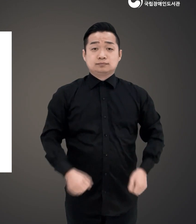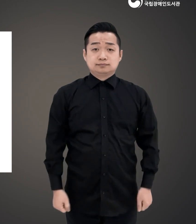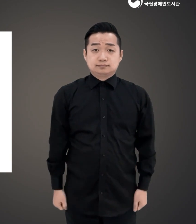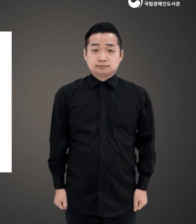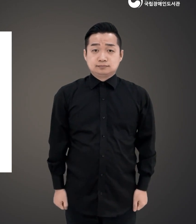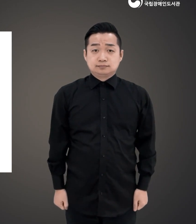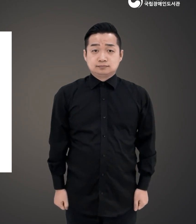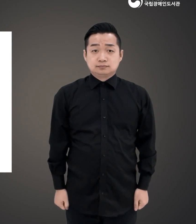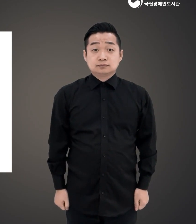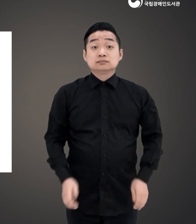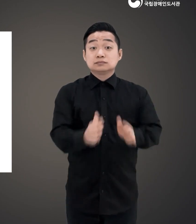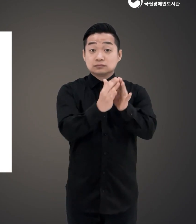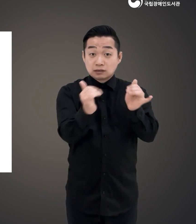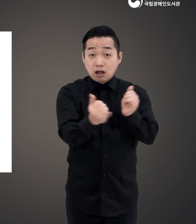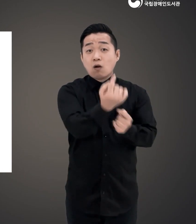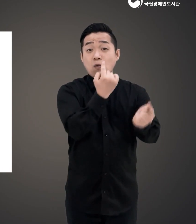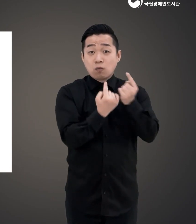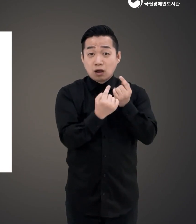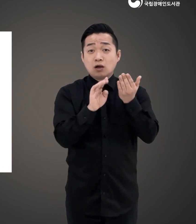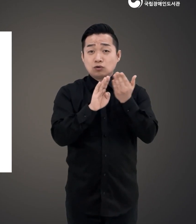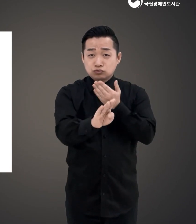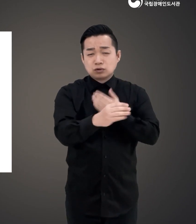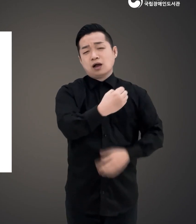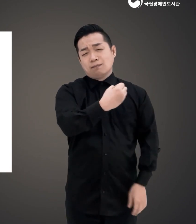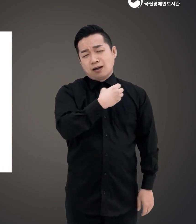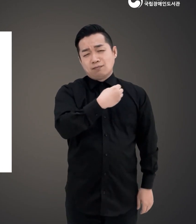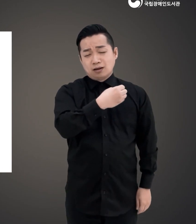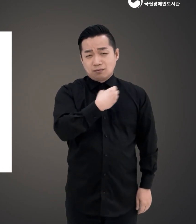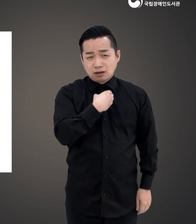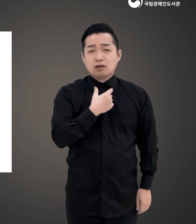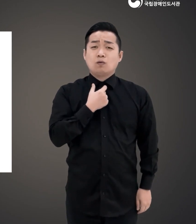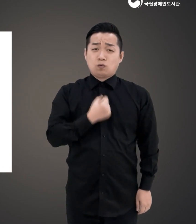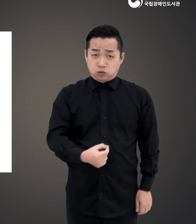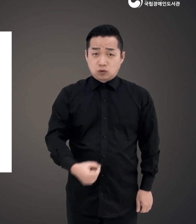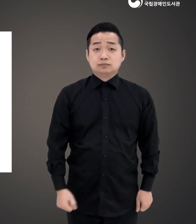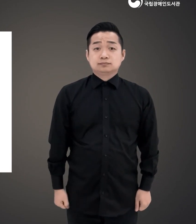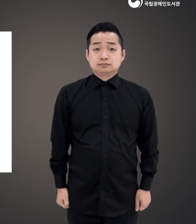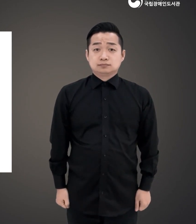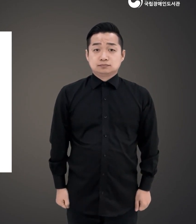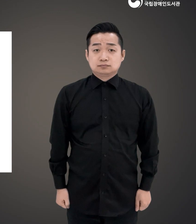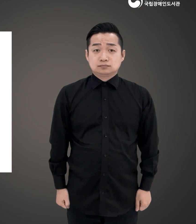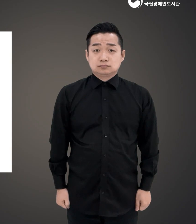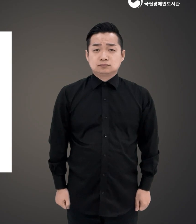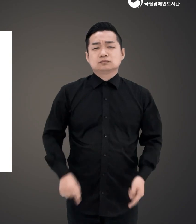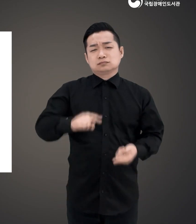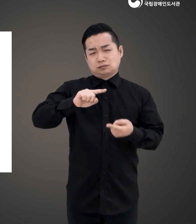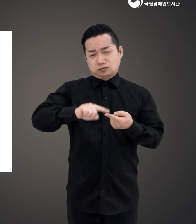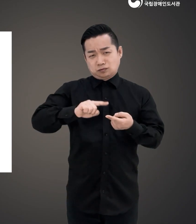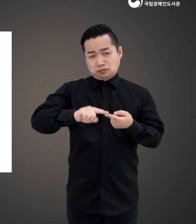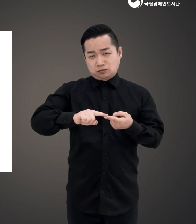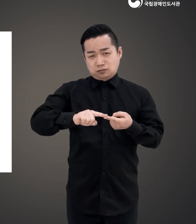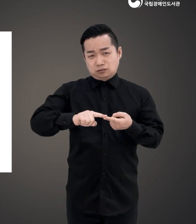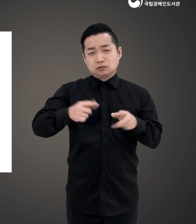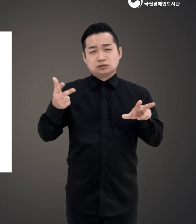오기를, 사람들이 와서 말을 걸어주기를. 그런